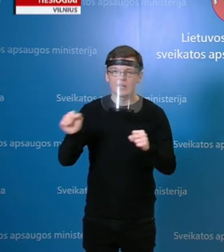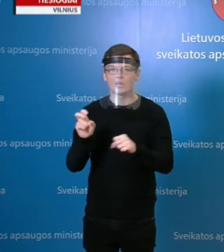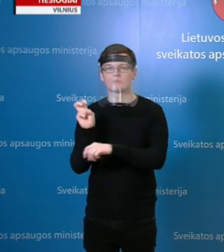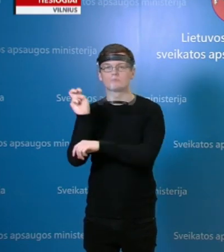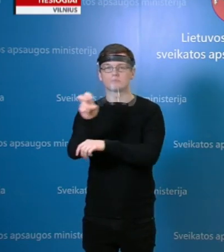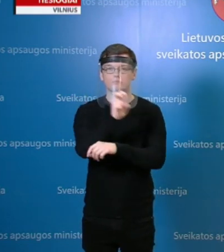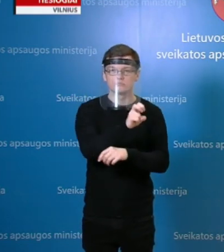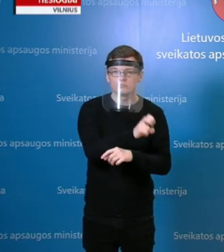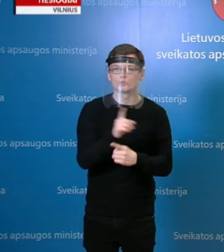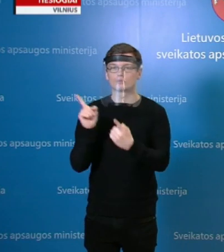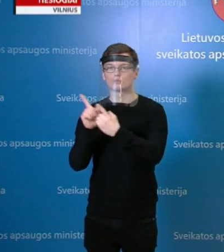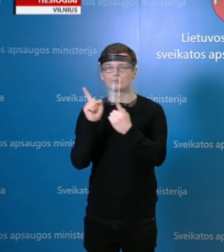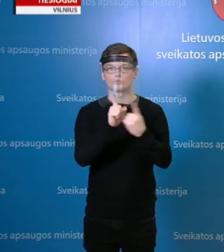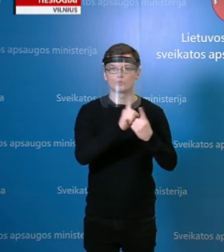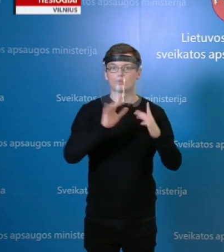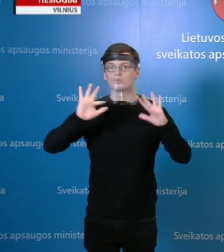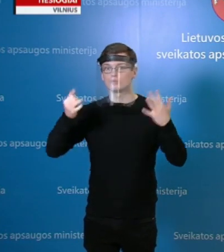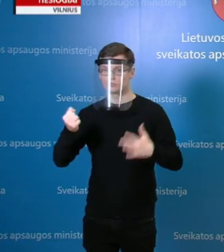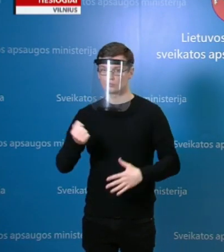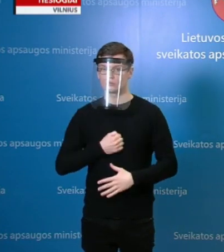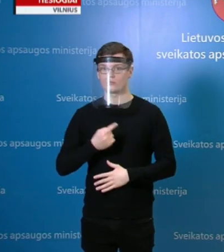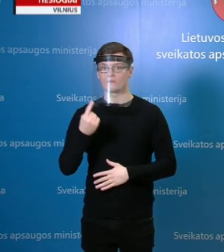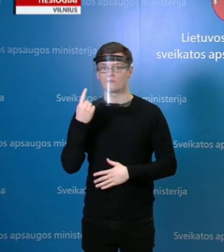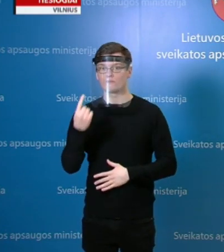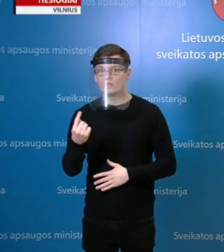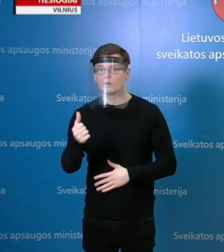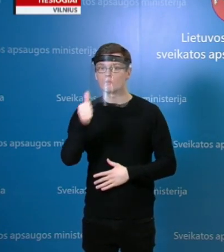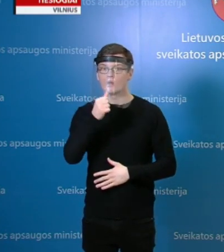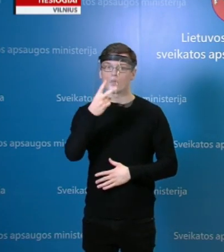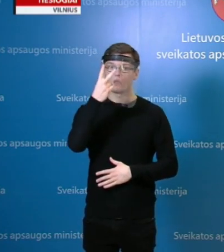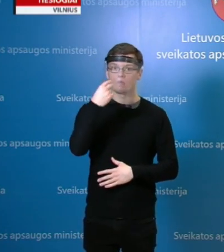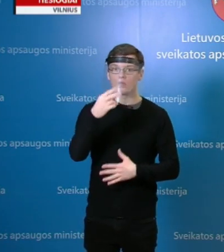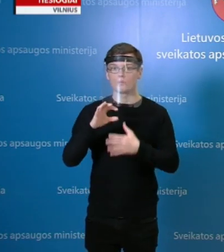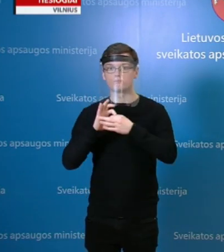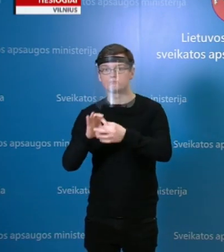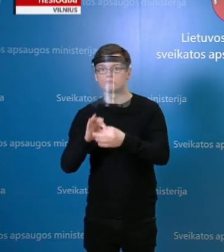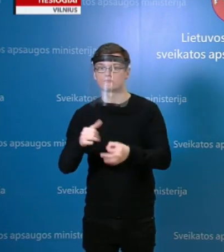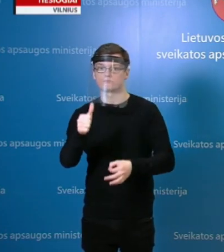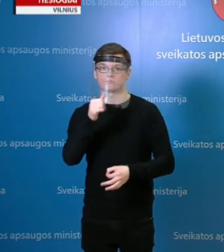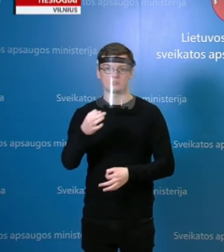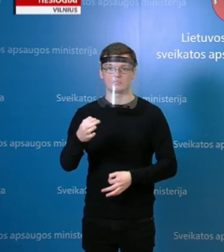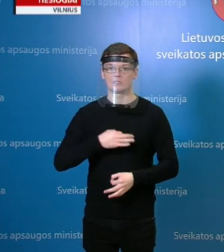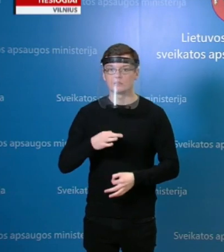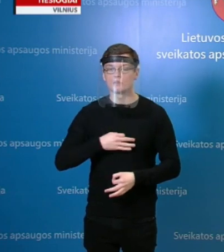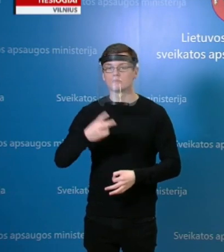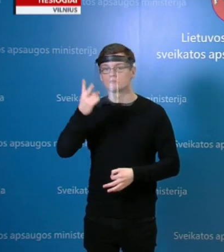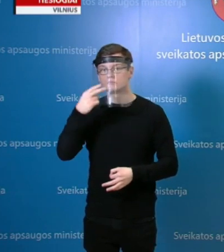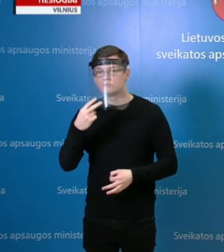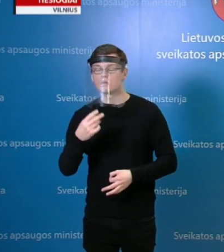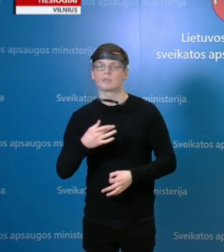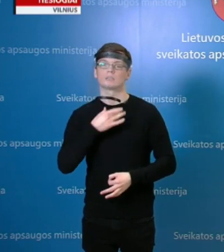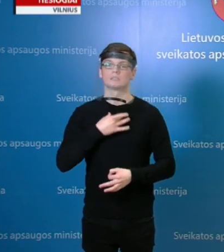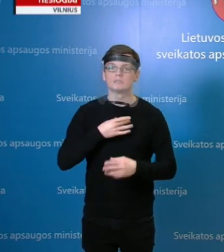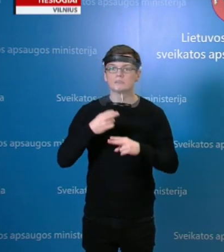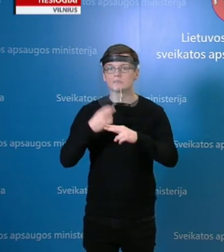su niekuo, jeigu turit bent vieną peršalimo kokį nors simptomą, kas tai bebūtų. Ar sloga, ar gerklės skausmas,